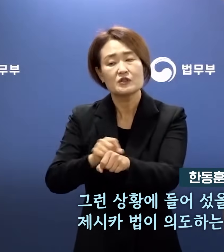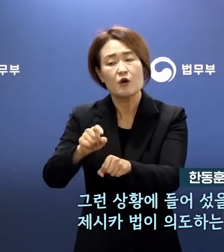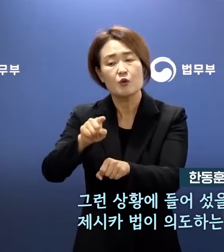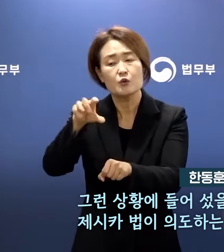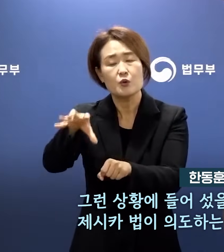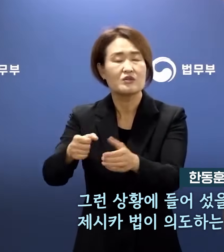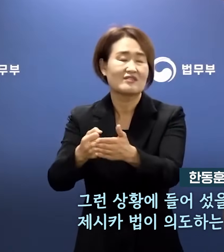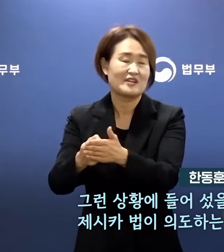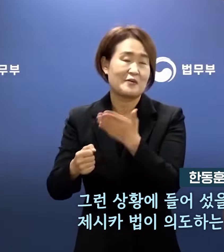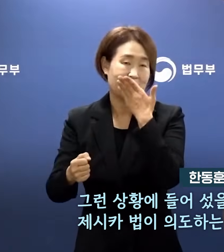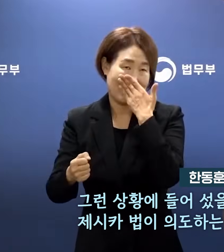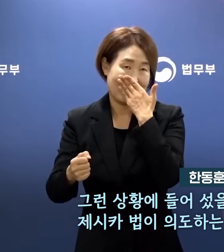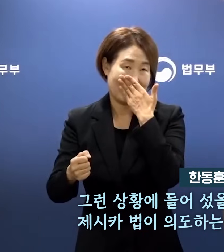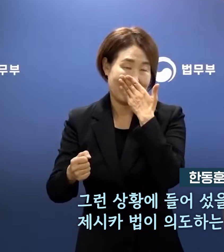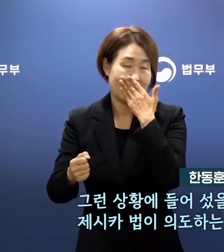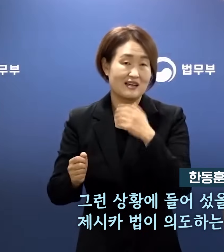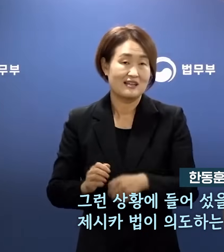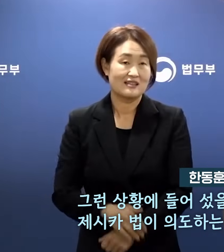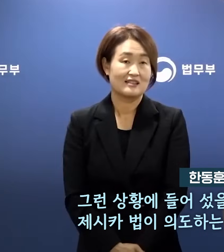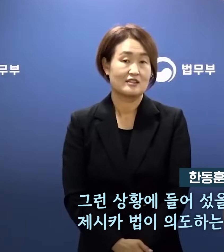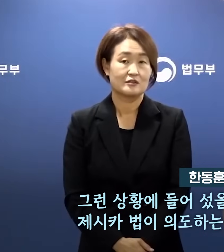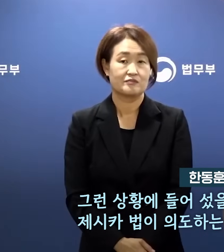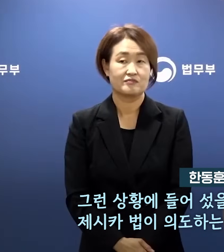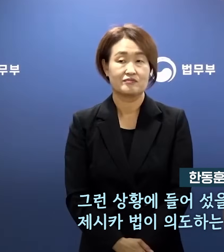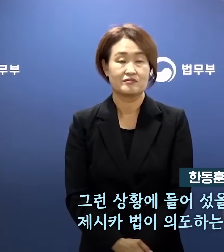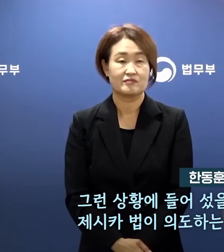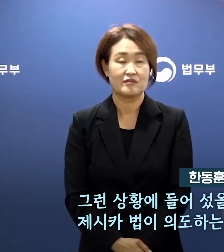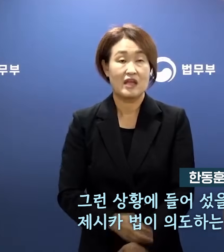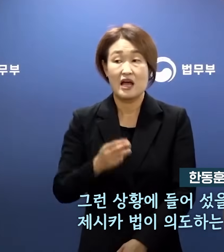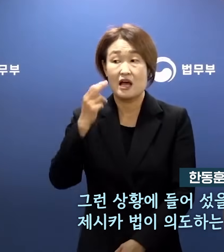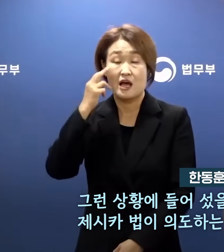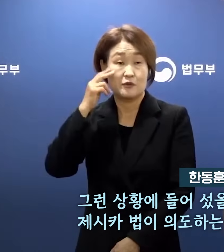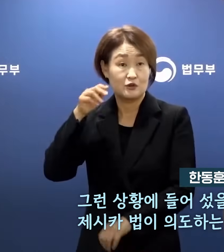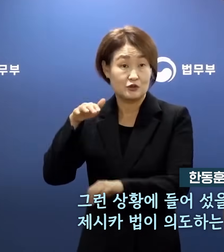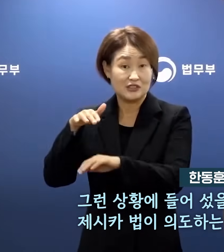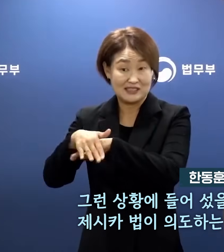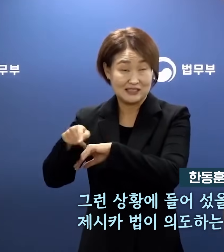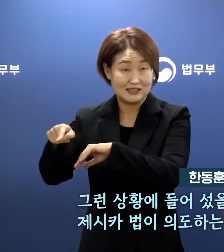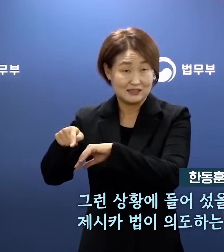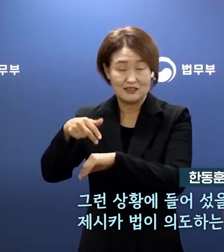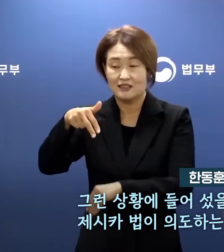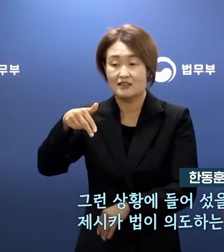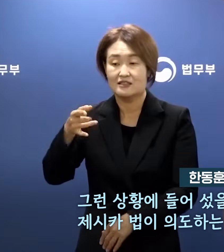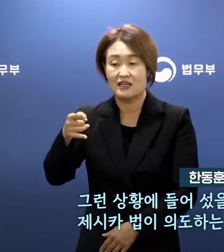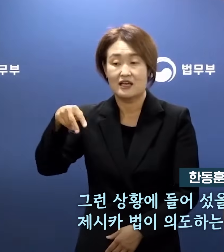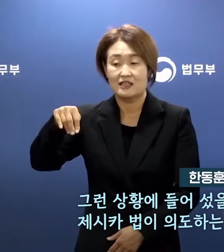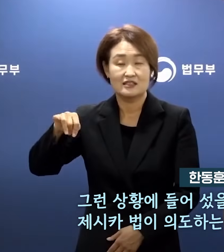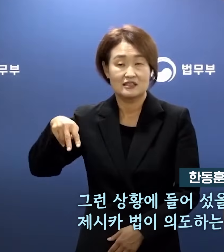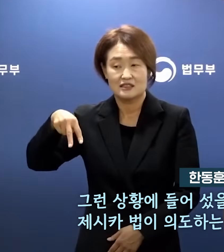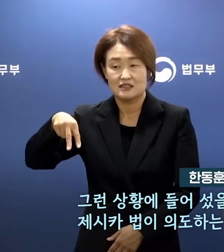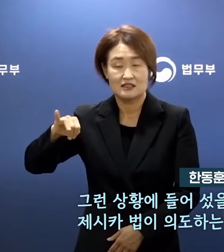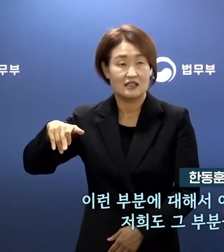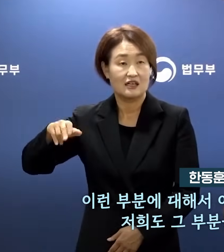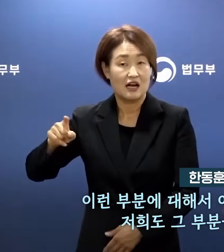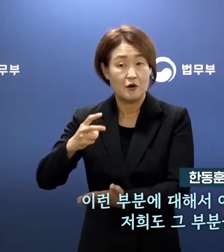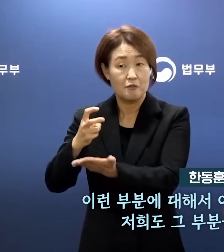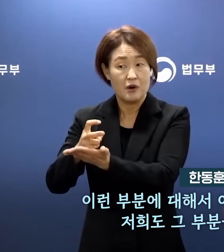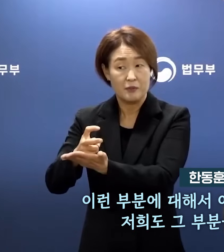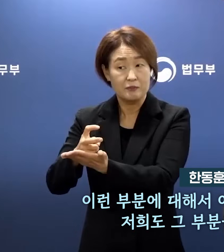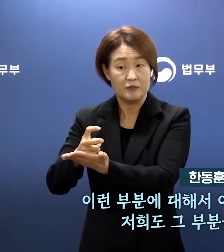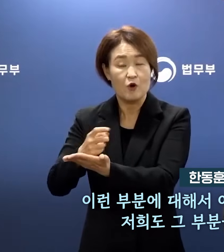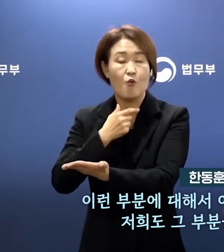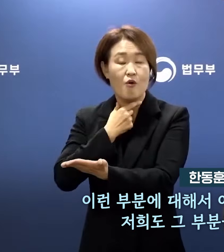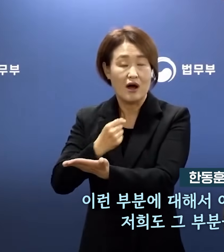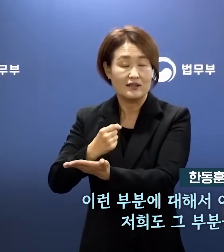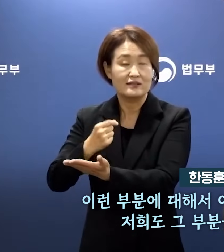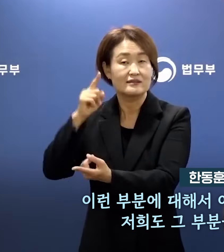상황이 됐었을 때 과연 이 미국식의 당초의 제시카법이 의도하는 효과를 거둘 수 있겠느냐 이런 부분에